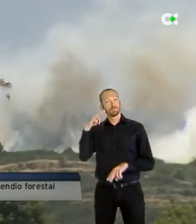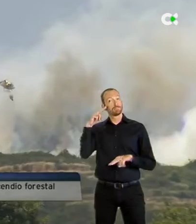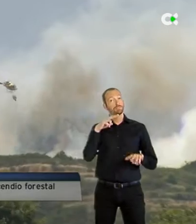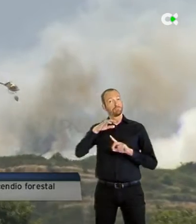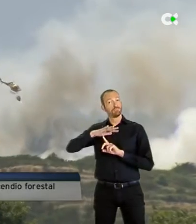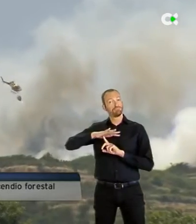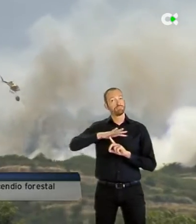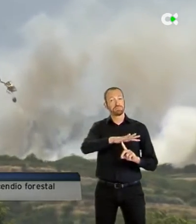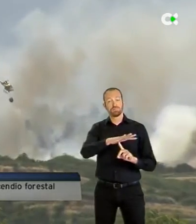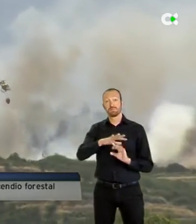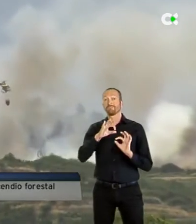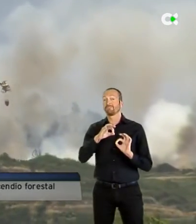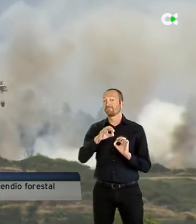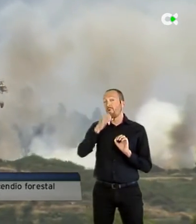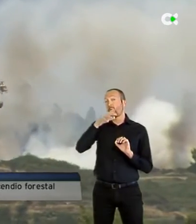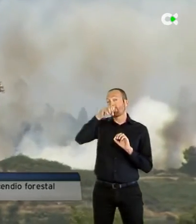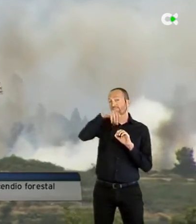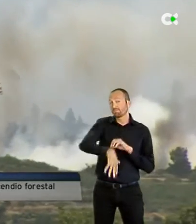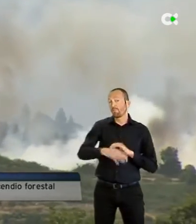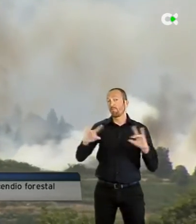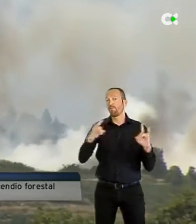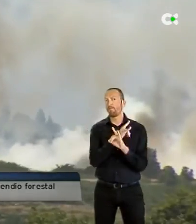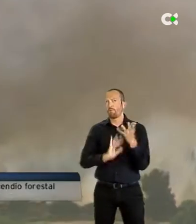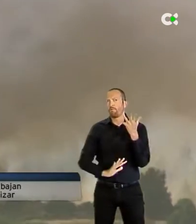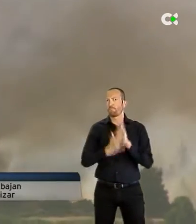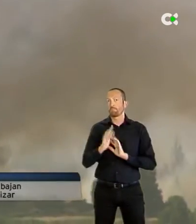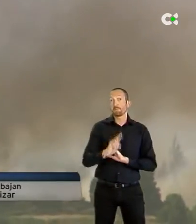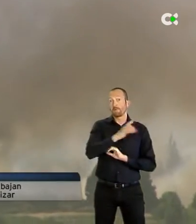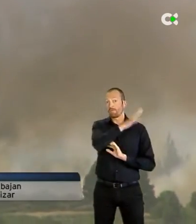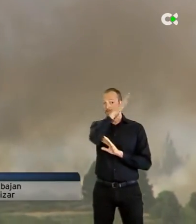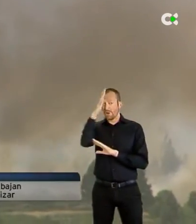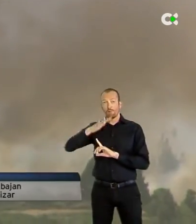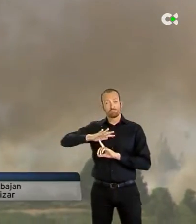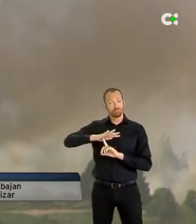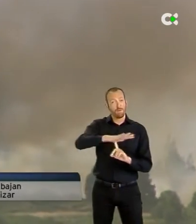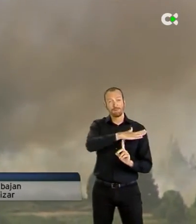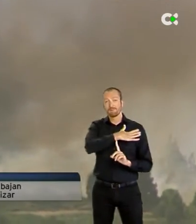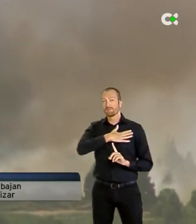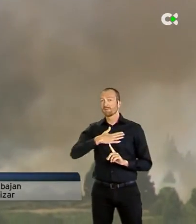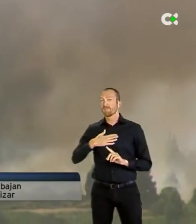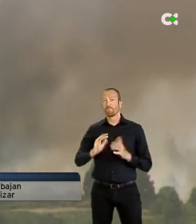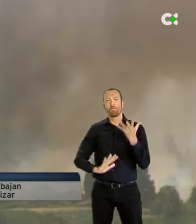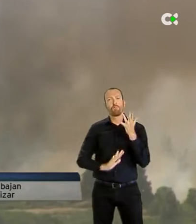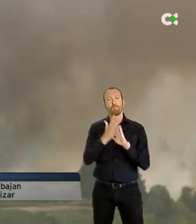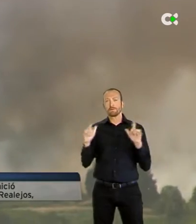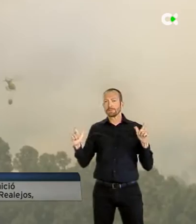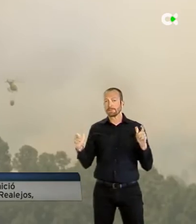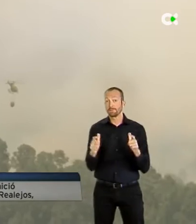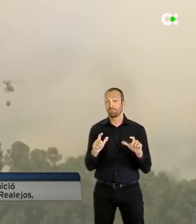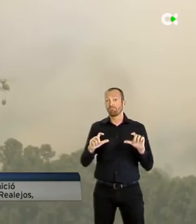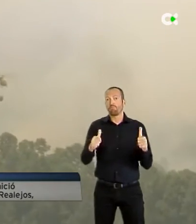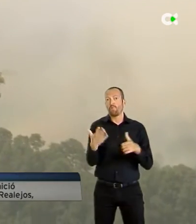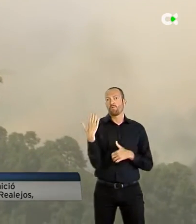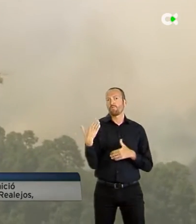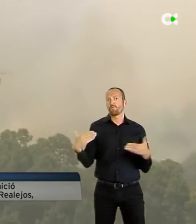es la lucha contra el primer incendio forestal de este verano. Los medios aéreos trabajan para intentar estabilizar un incendio que se